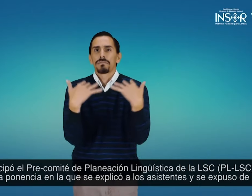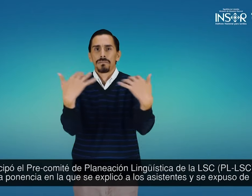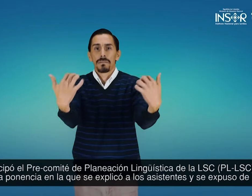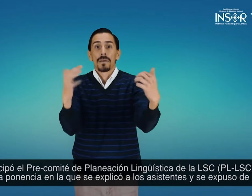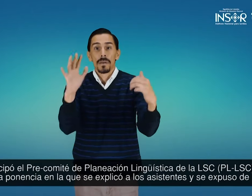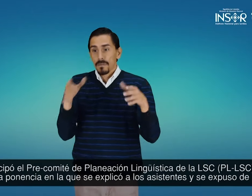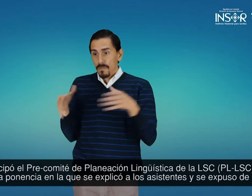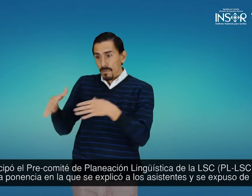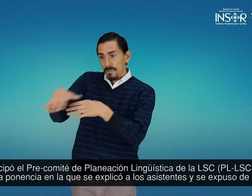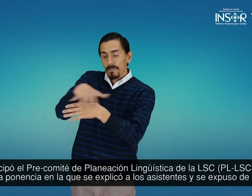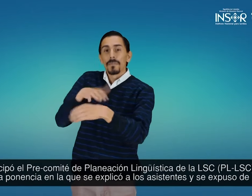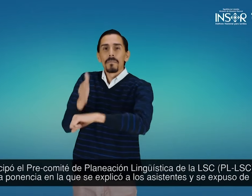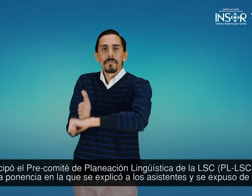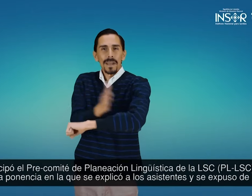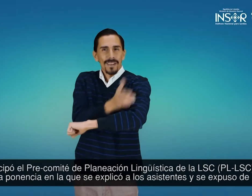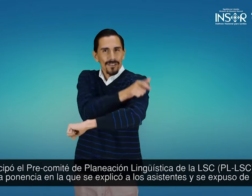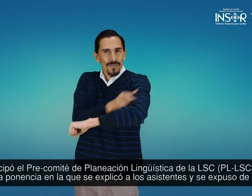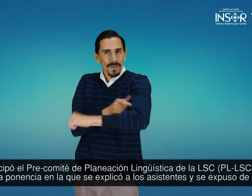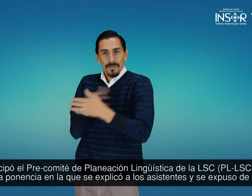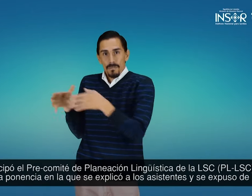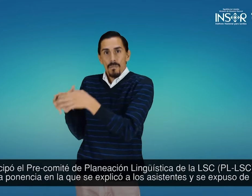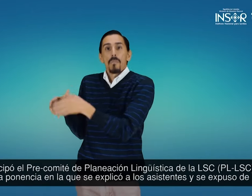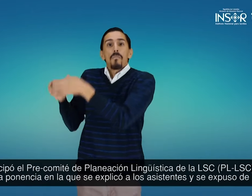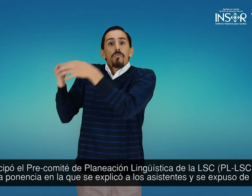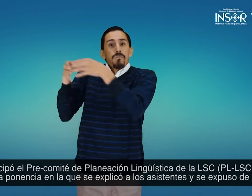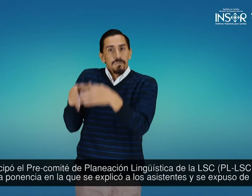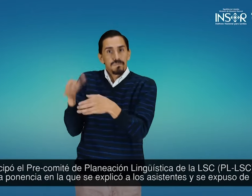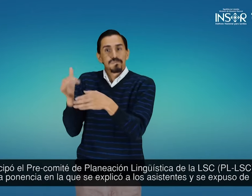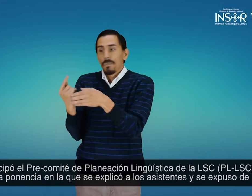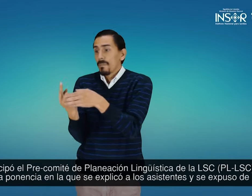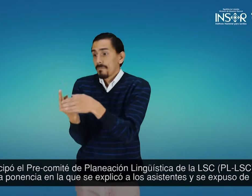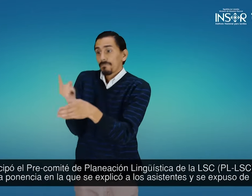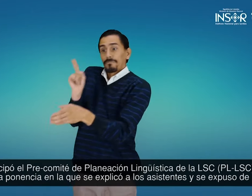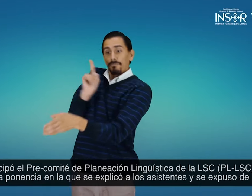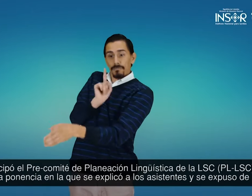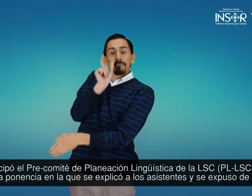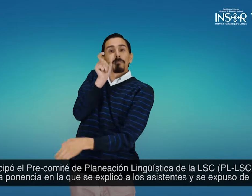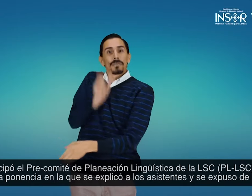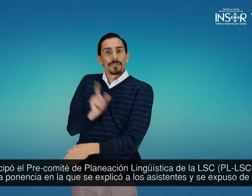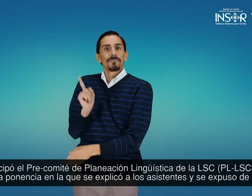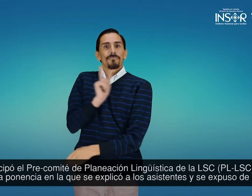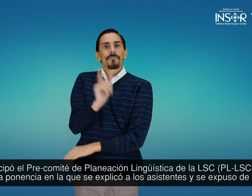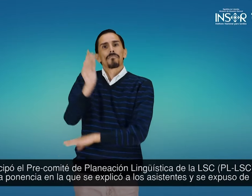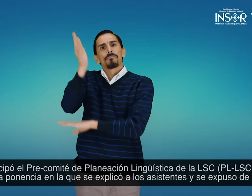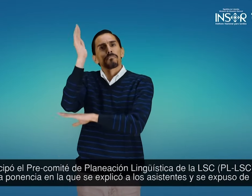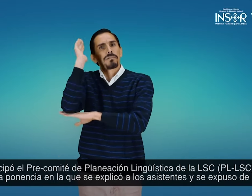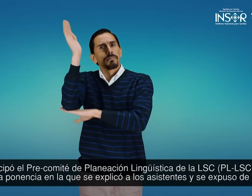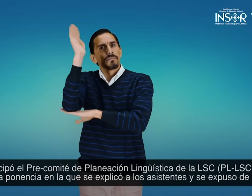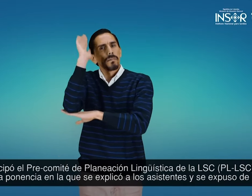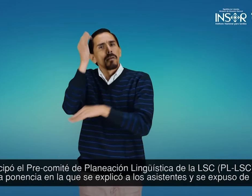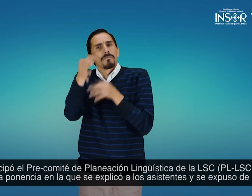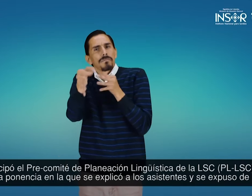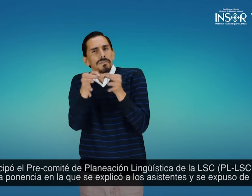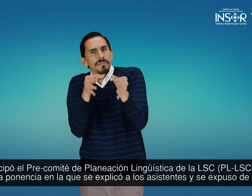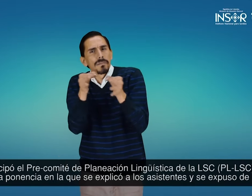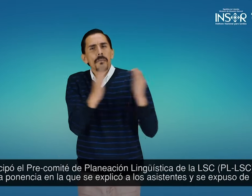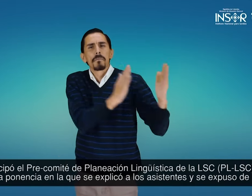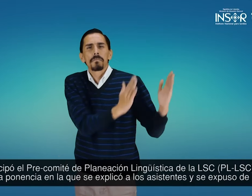Allí participó el Precomité de Planeación Lingüística de la Lengua de Señas Colombiana con una ponencia en la que se